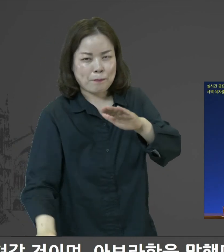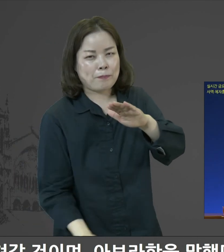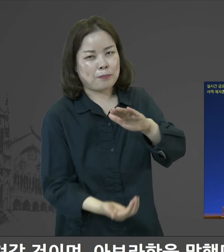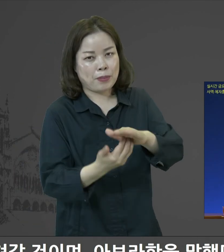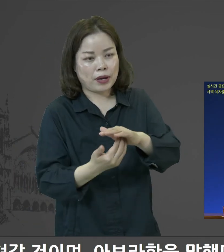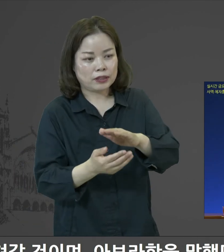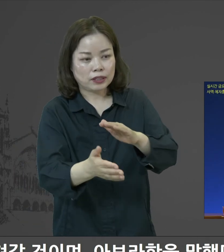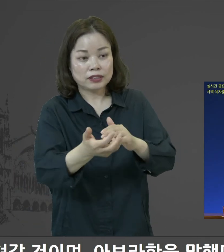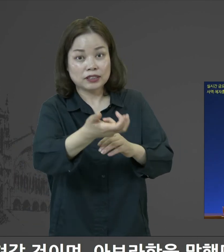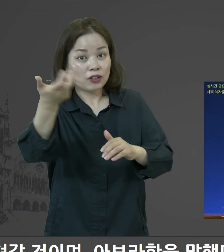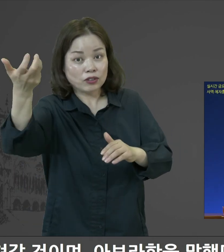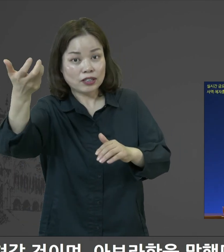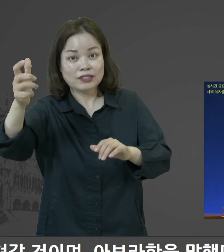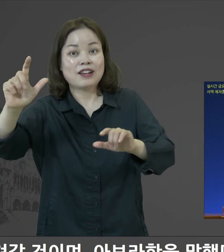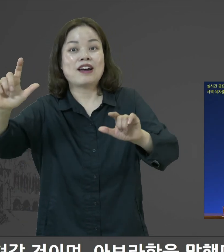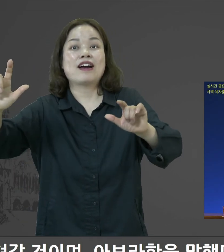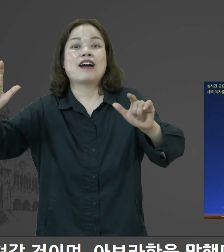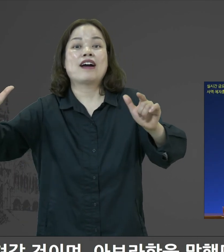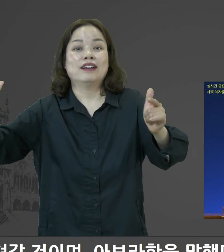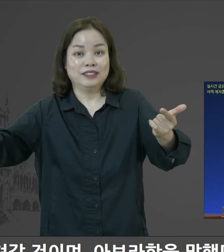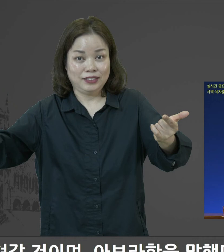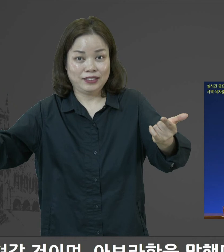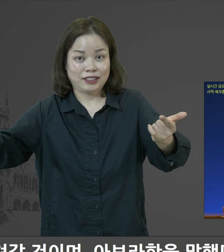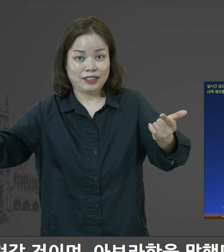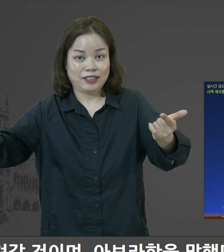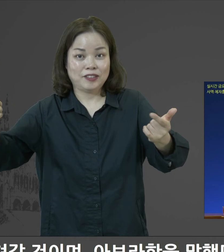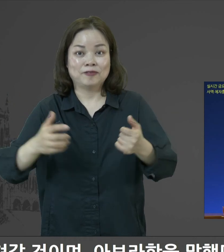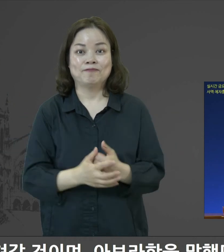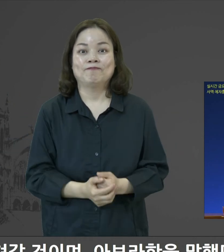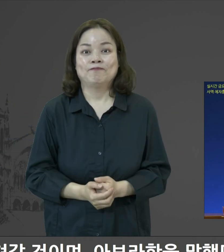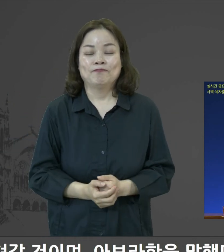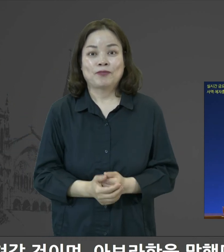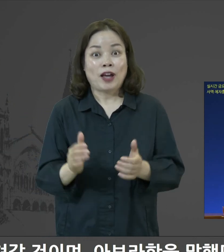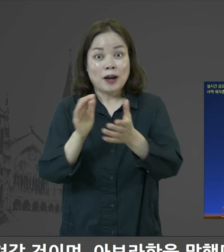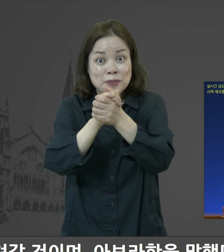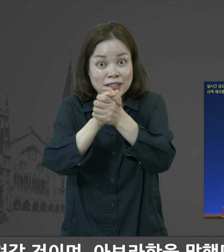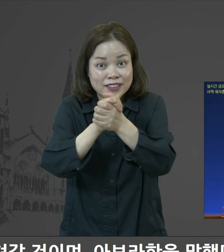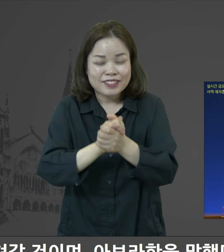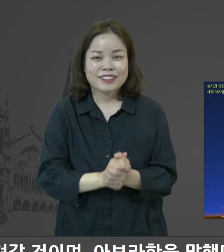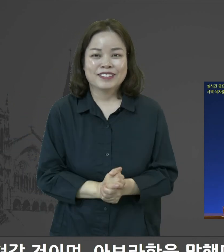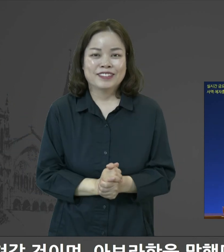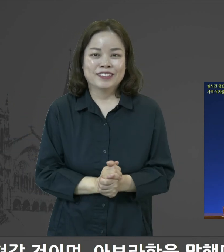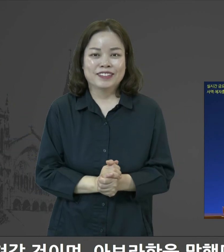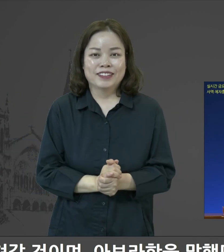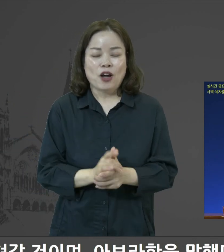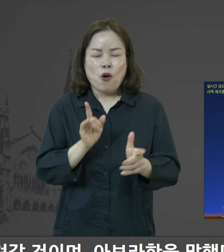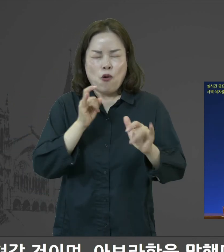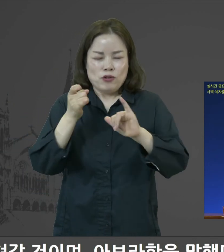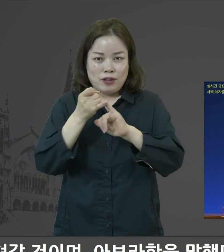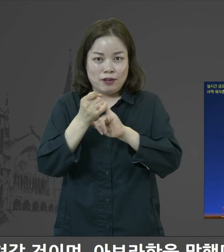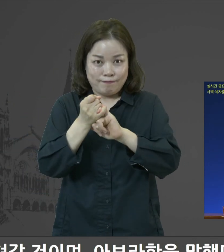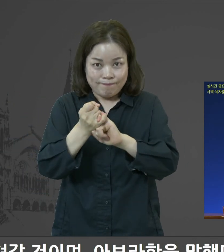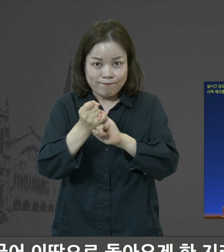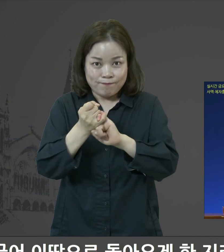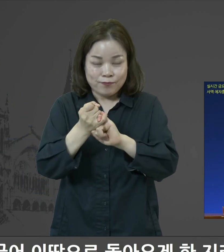이루기까지 너를 떠나지 아니하리라 하신지라. 아멘. 언약을 맺어준 거예요.